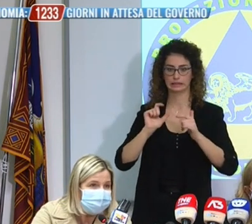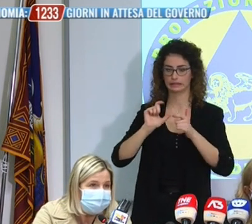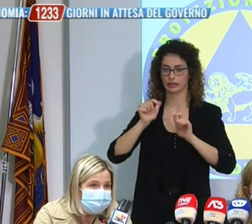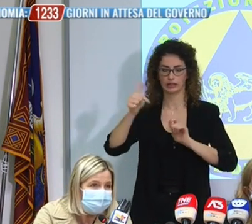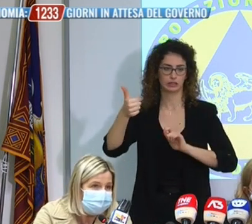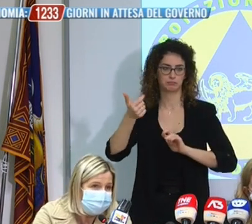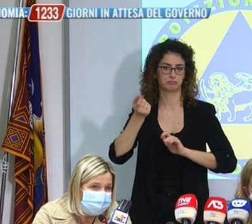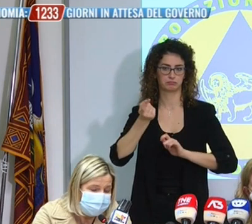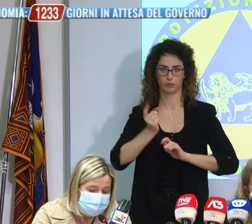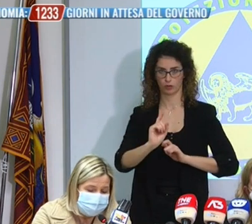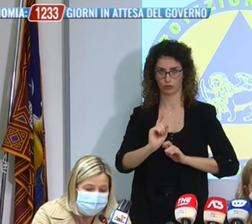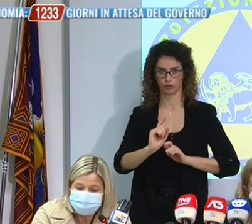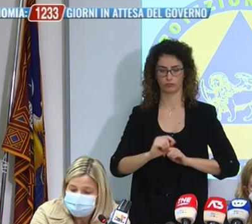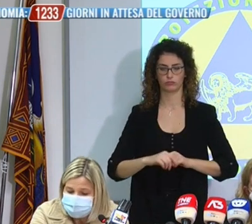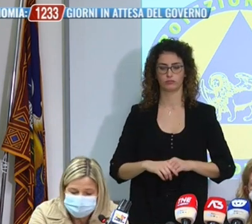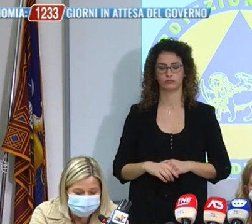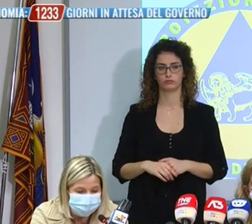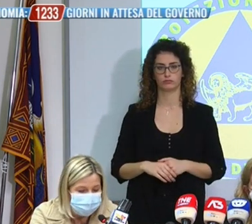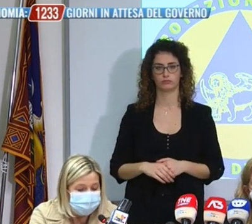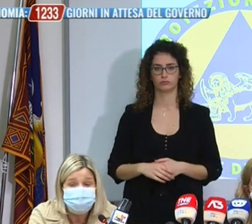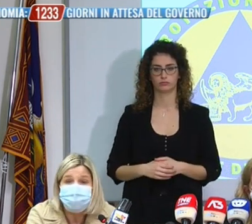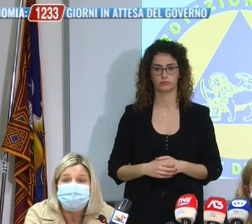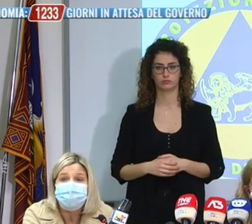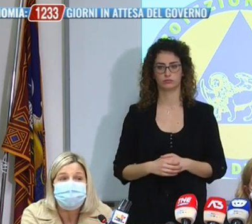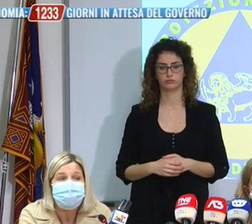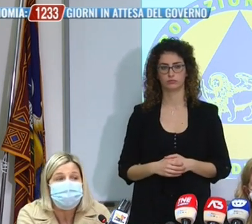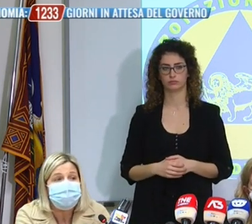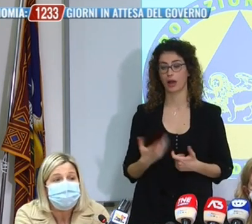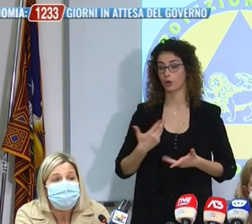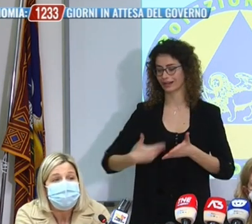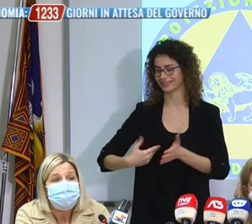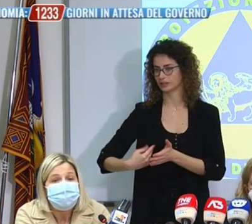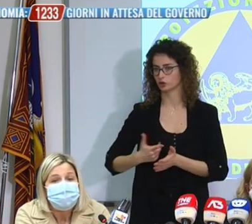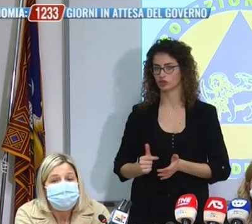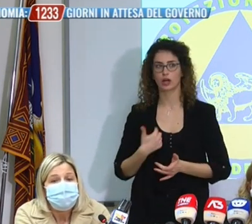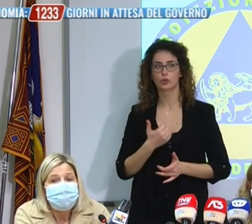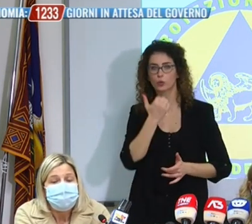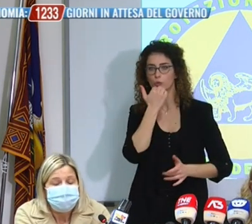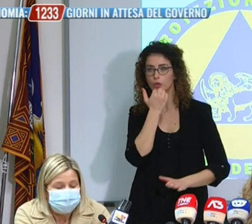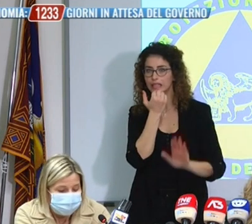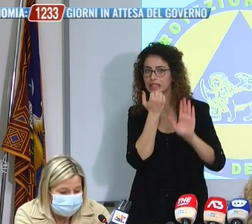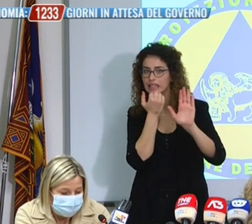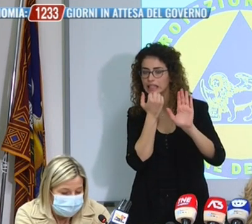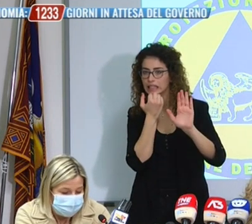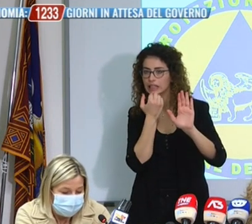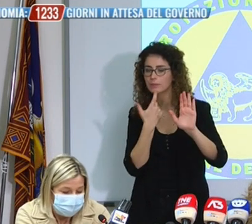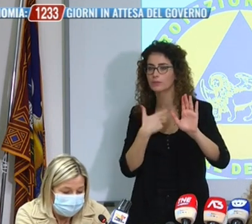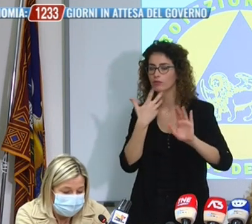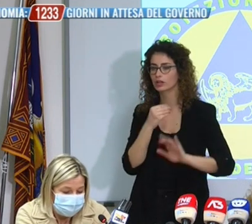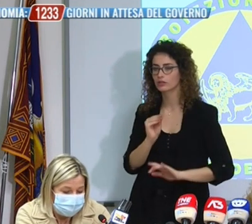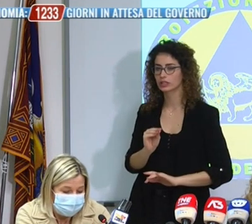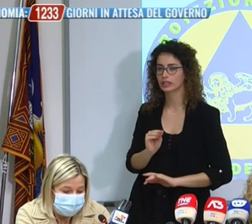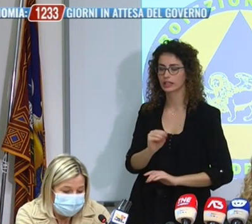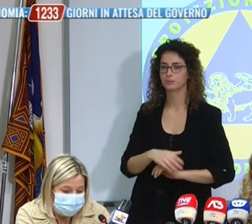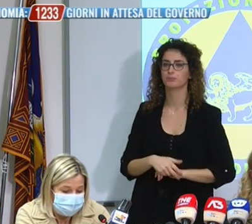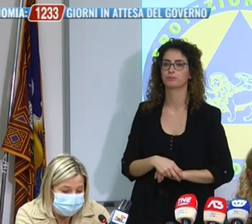insomma, negli step superiori, però non ce l'ho adesso sotto mano. Così posso? Io volevo chiedere,